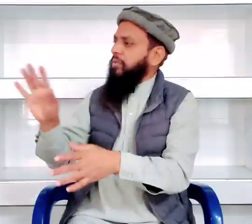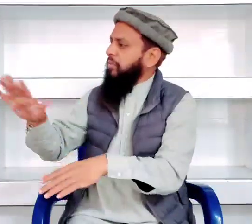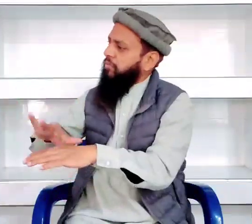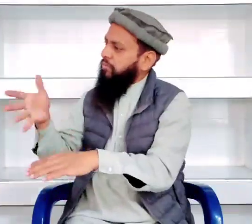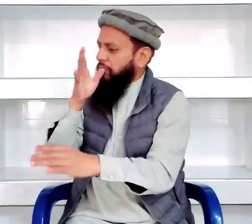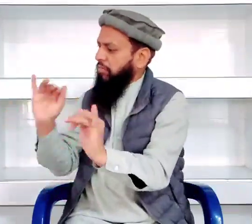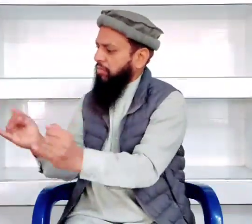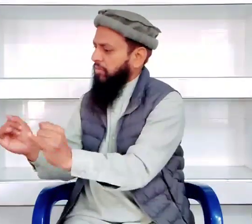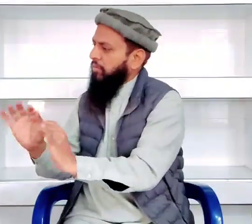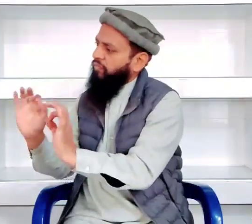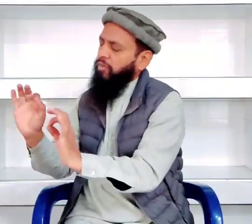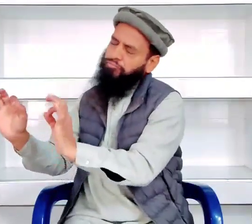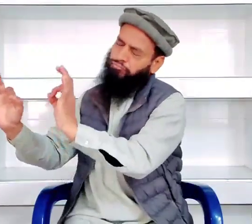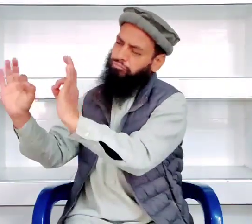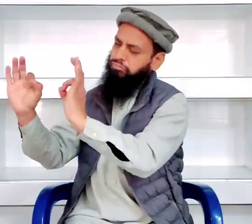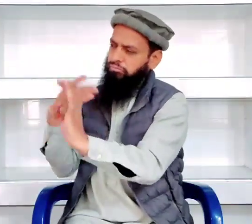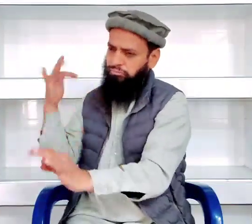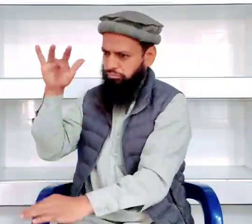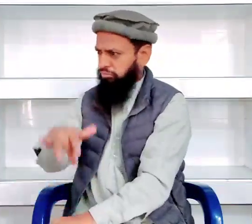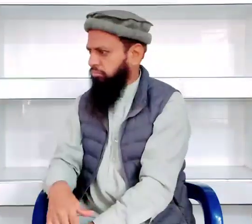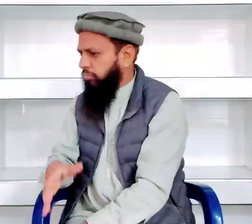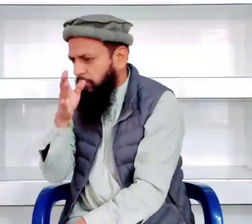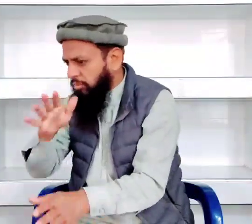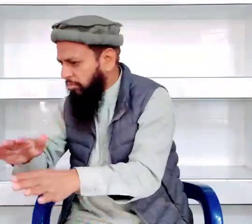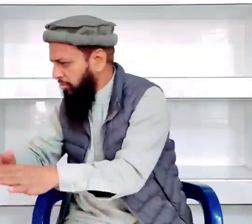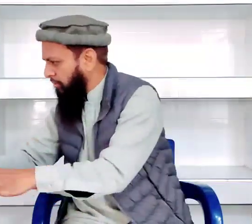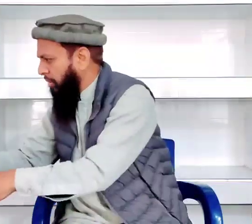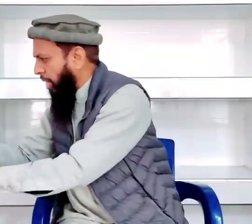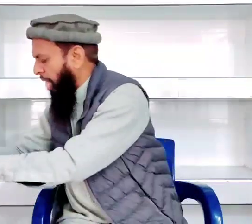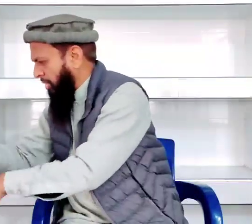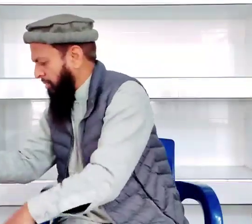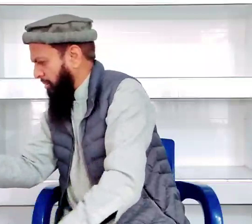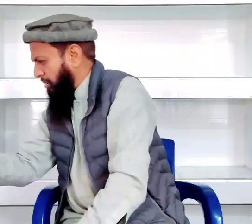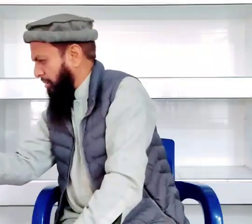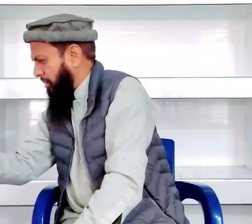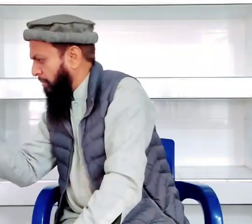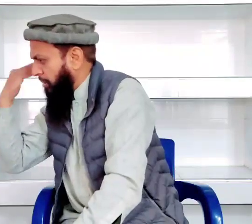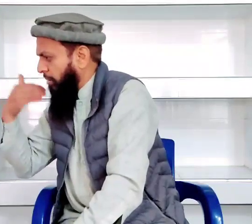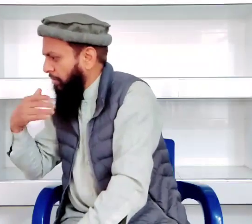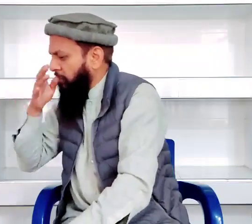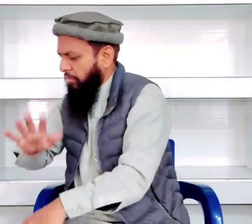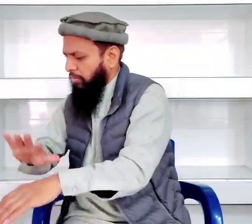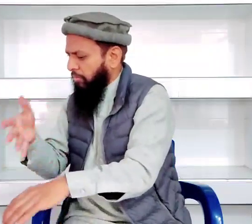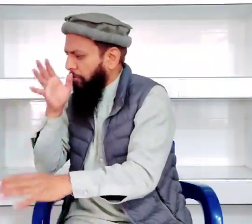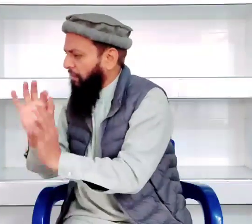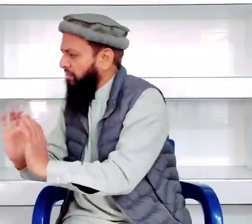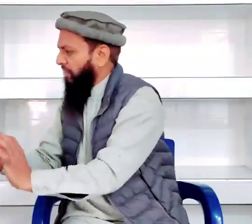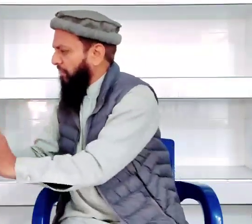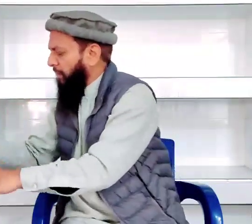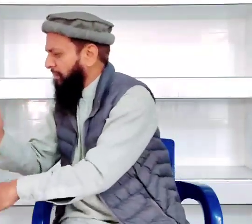ਤੱਕ ਉਹਦੇ ਵਾਸਤੇ ਜਾਇਜ਼ ਹੈ ਕਿ ਉਹਦੇ ਚੋਂ ਮੁਨਾਸਬ ਦੀ ਕੀਮਤ ਲੈ ਕੇ ਜਿਹੜੀ ਉਹਦੀ ਮਿਹਨਤ ਹੈ ਉਹਦੀ ਮਿਹਨਤ ਦੇ ਬਦਲੇ ਦੇ ਅੰਦਰ ਉਹ ਉਹਨੂੰ ਸੇਵ ਕਰਦਾ ਹੈ ਤੇ ਇਸ